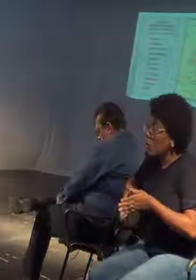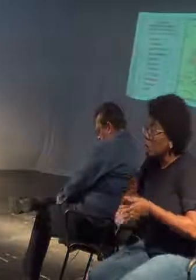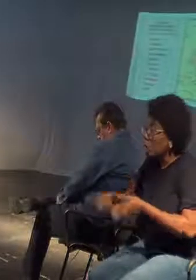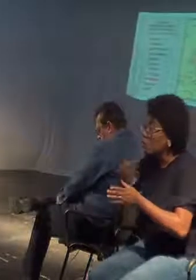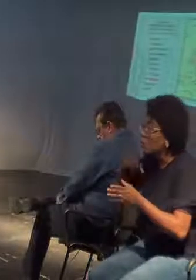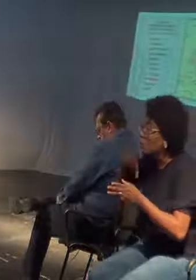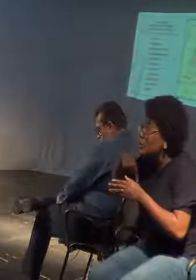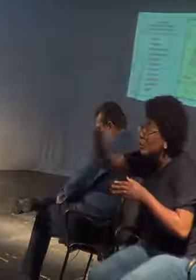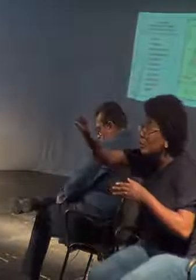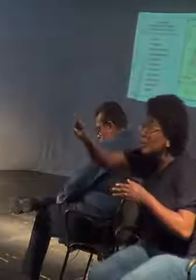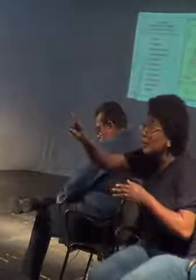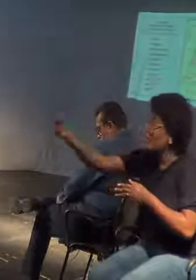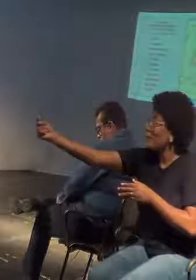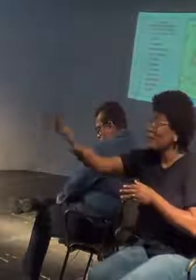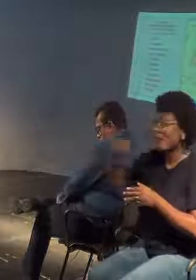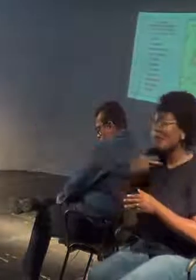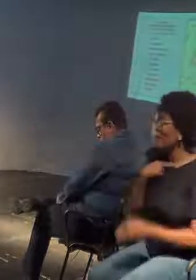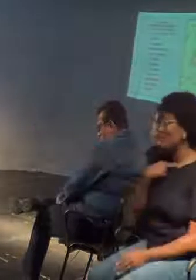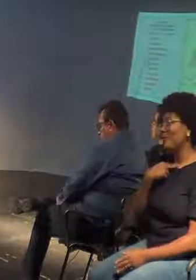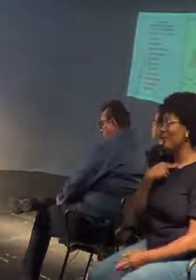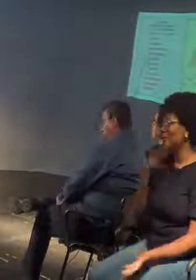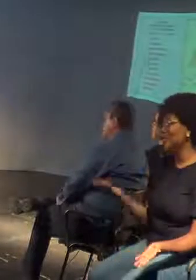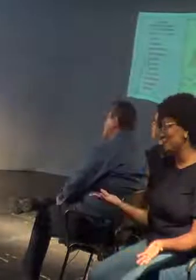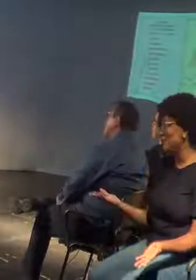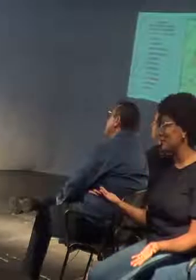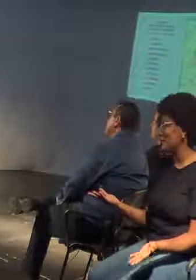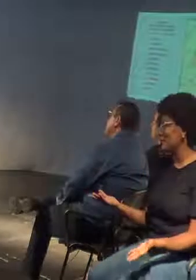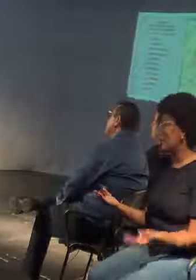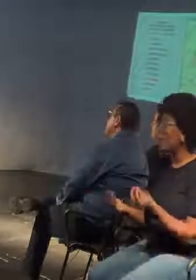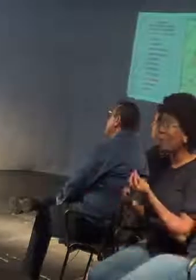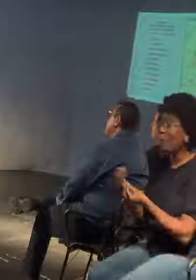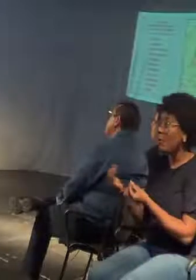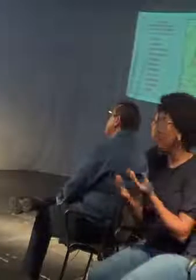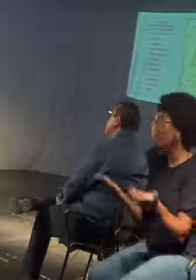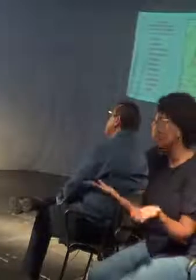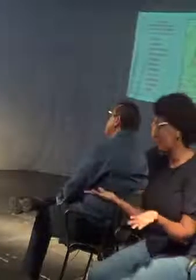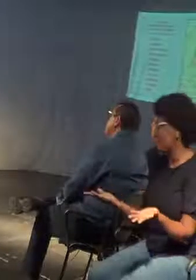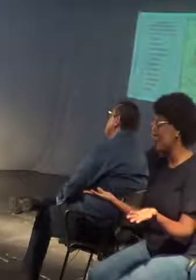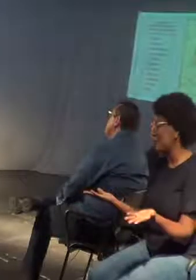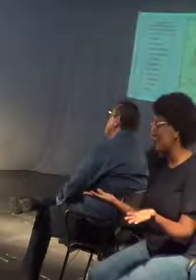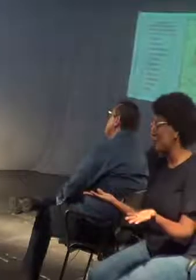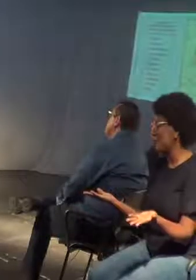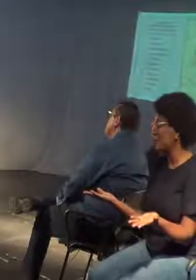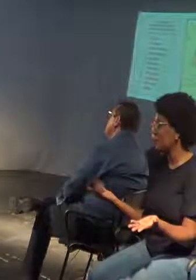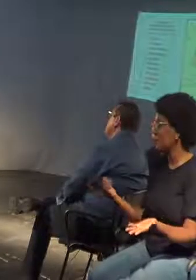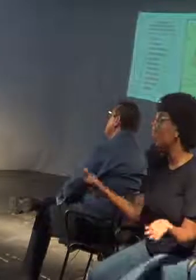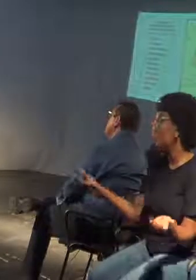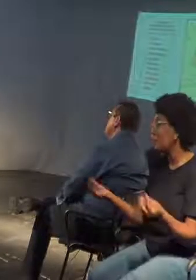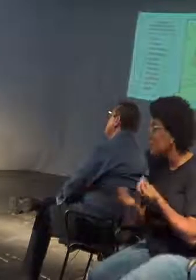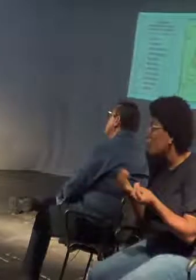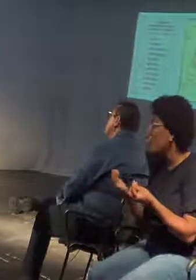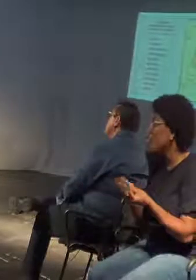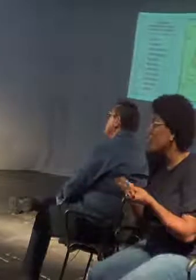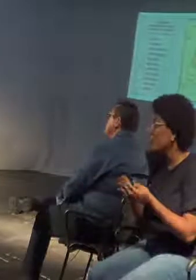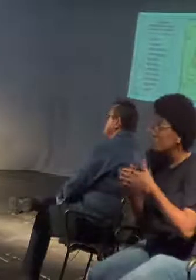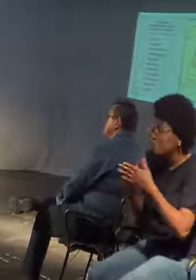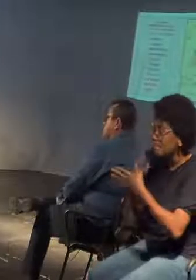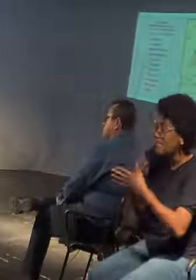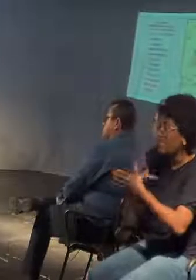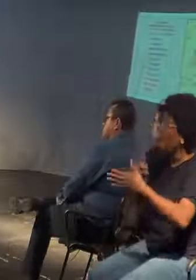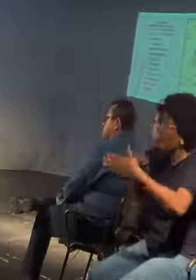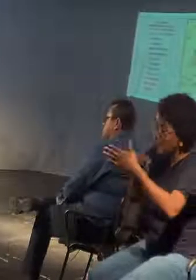razão, interromper uma estrada com serviço e você tem que usar as duas como uma e contra a mão, como a gente usa aqui na avenida de 5 a 8 da manhã, que interrompe para poder